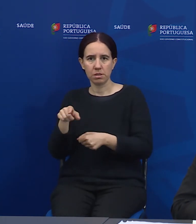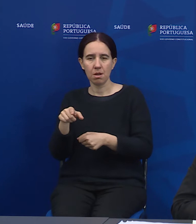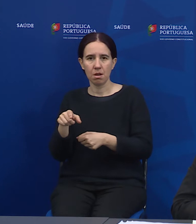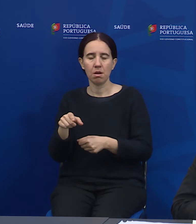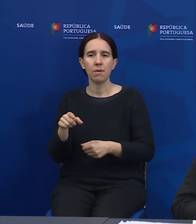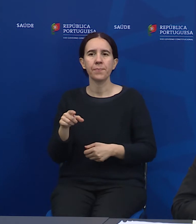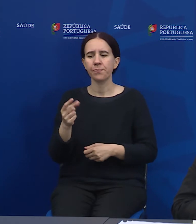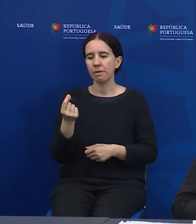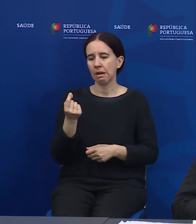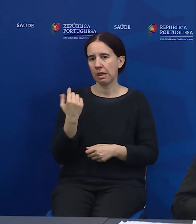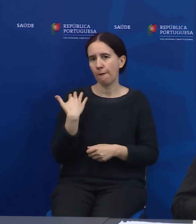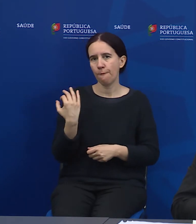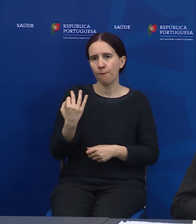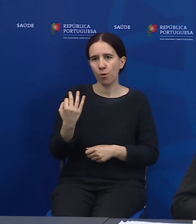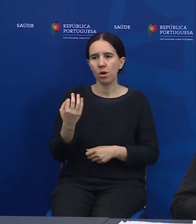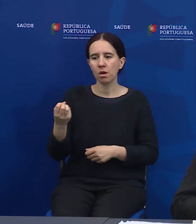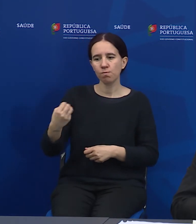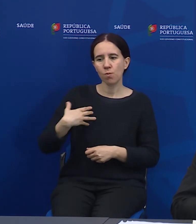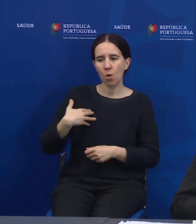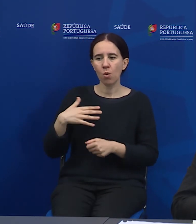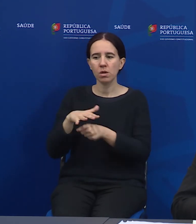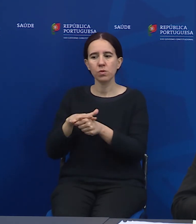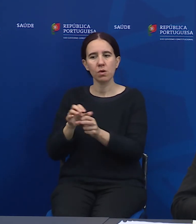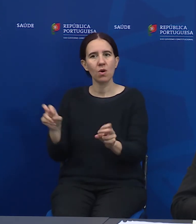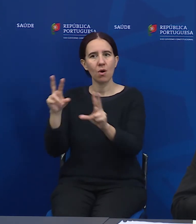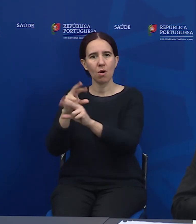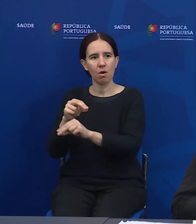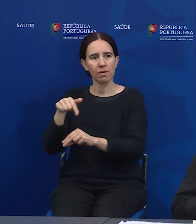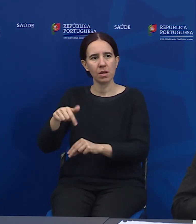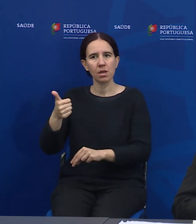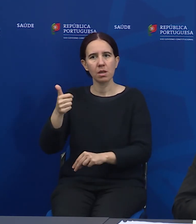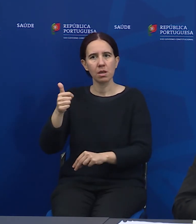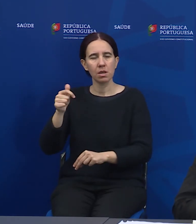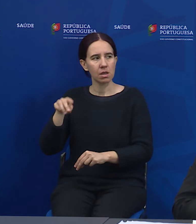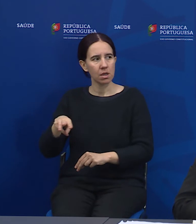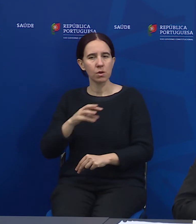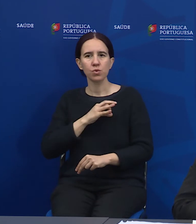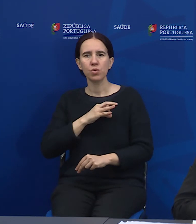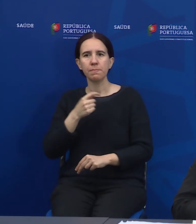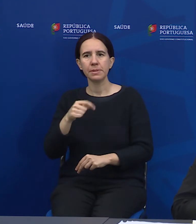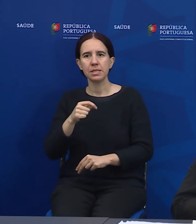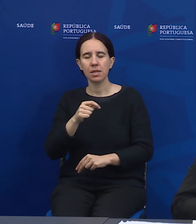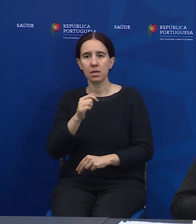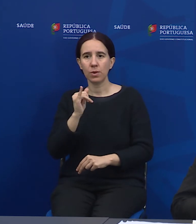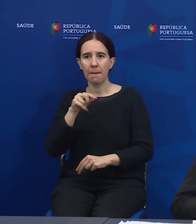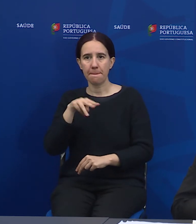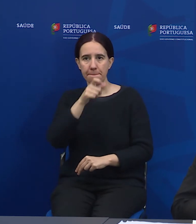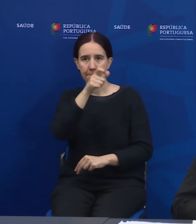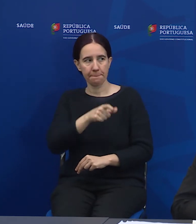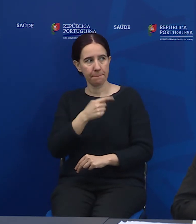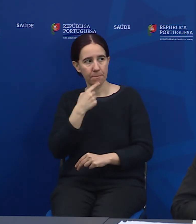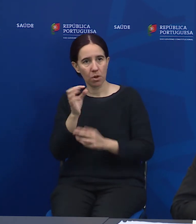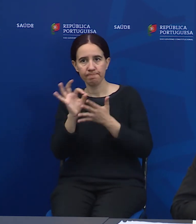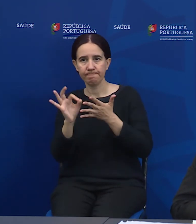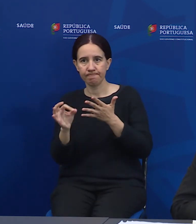ainda há pouco tivemos o repórter de uma nova situação aqui em belém e o senhor presidente do inem poderá ferir